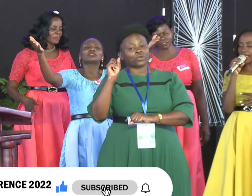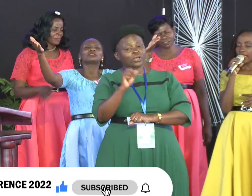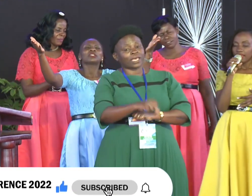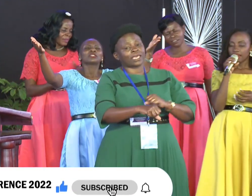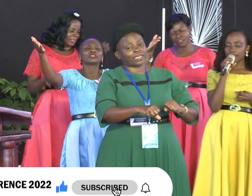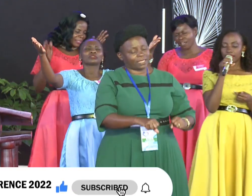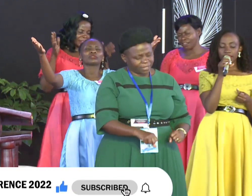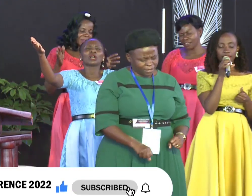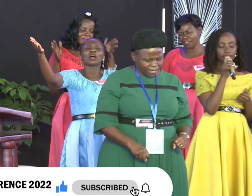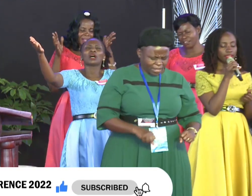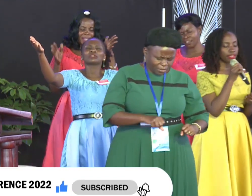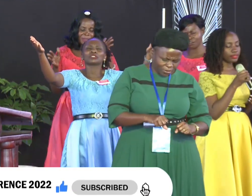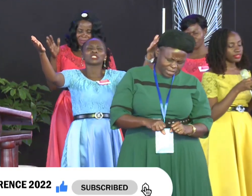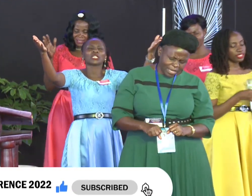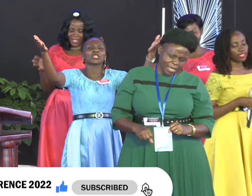tuwangule.